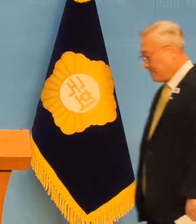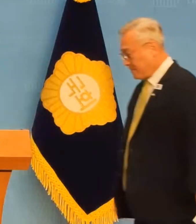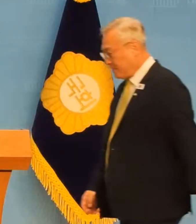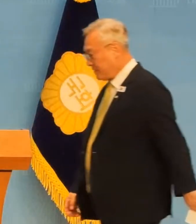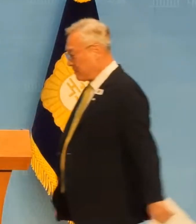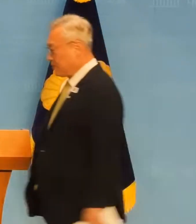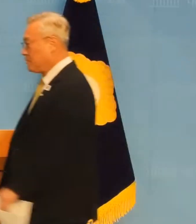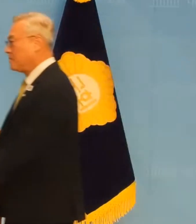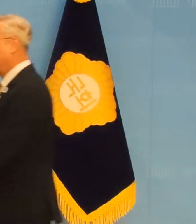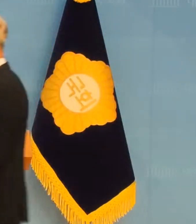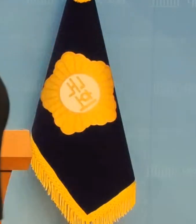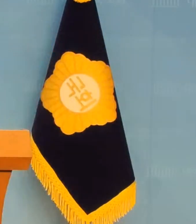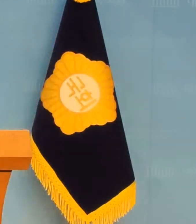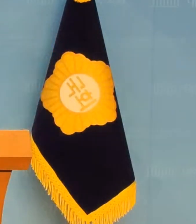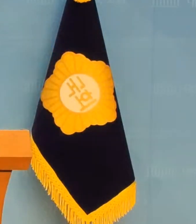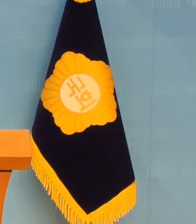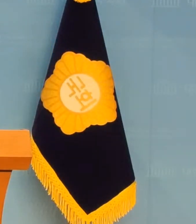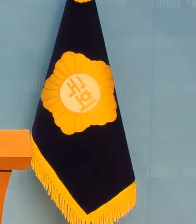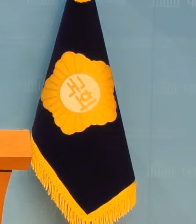수고하셨습니다.